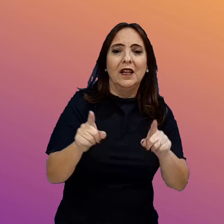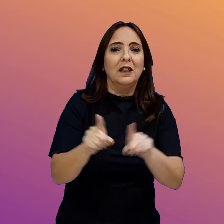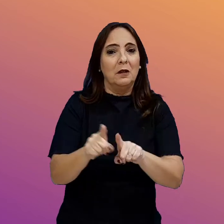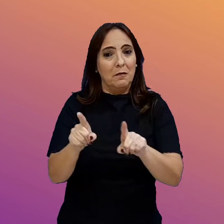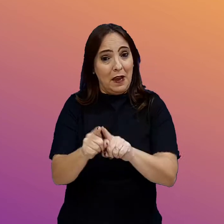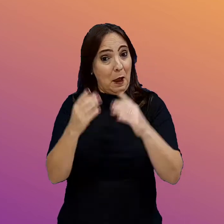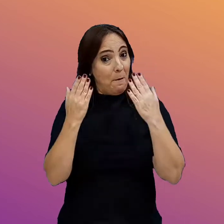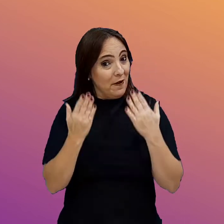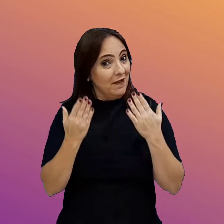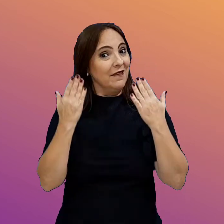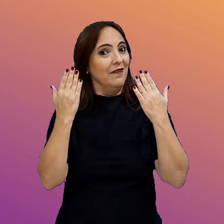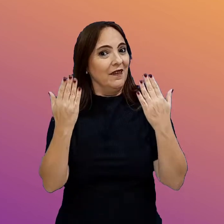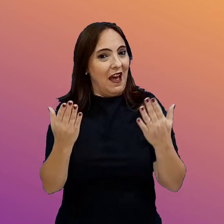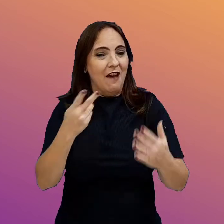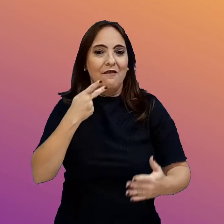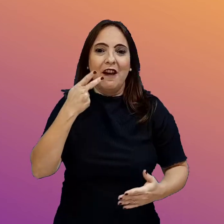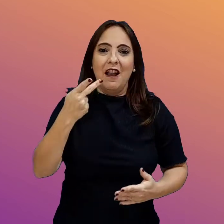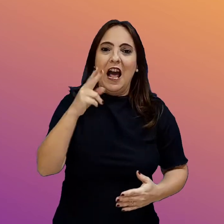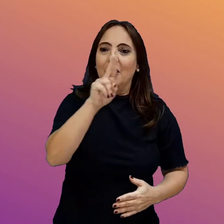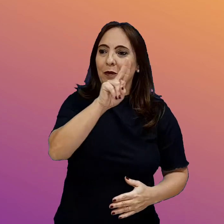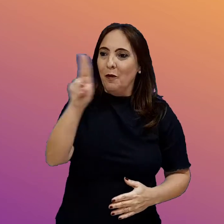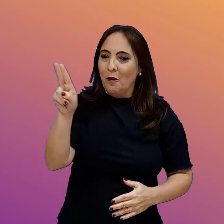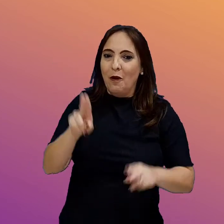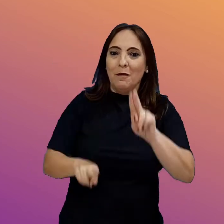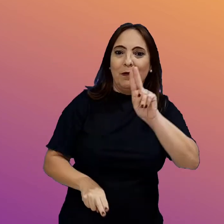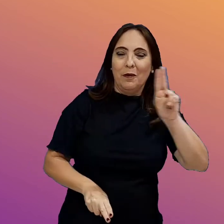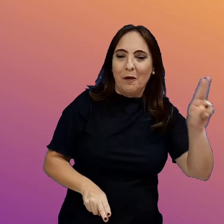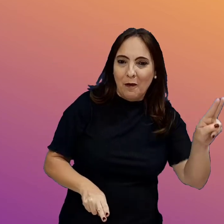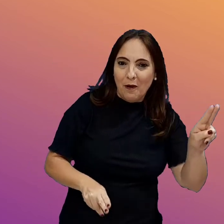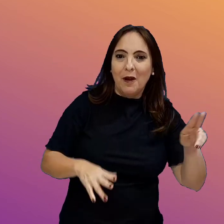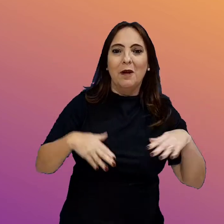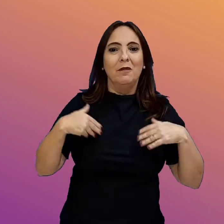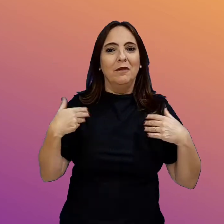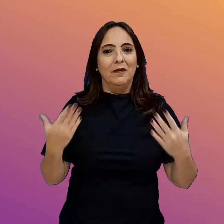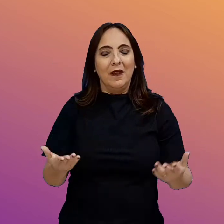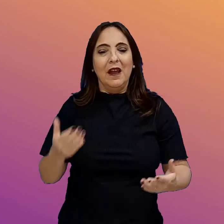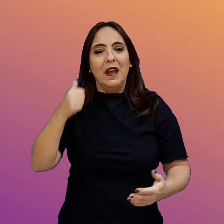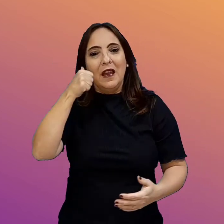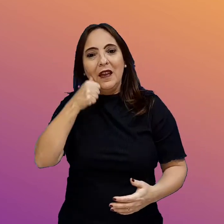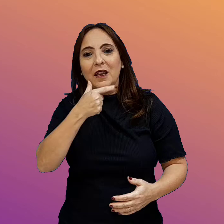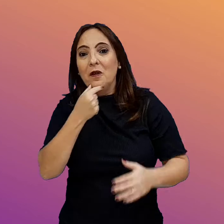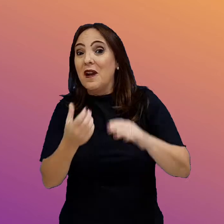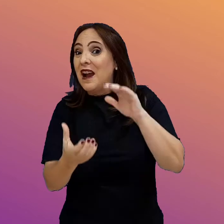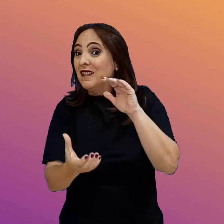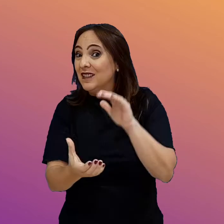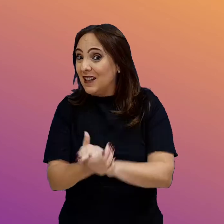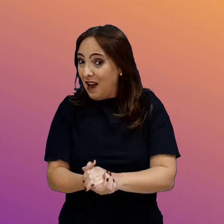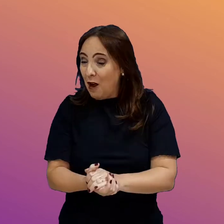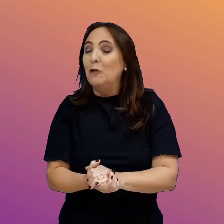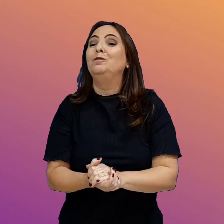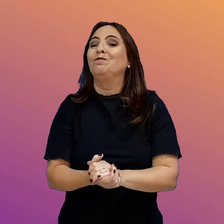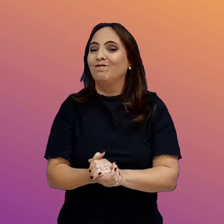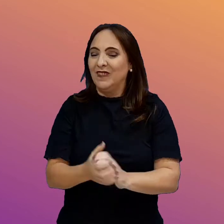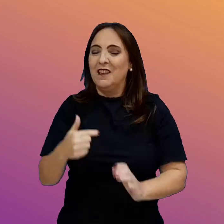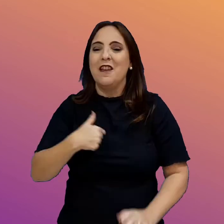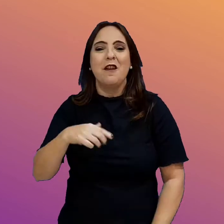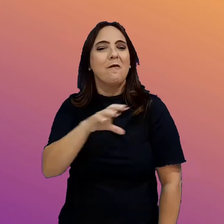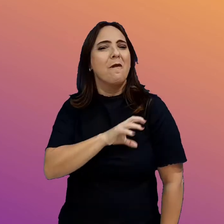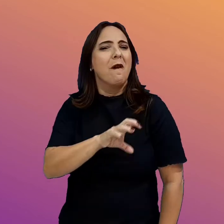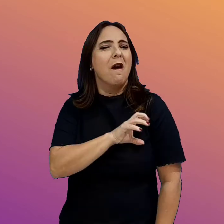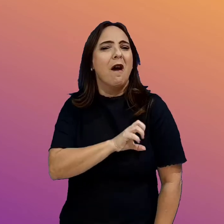vão se apresentar, a gente já deixa aí aberto o canal de comunicação para esse casal incrível que mora no meu